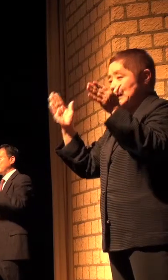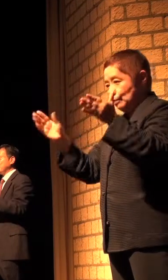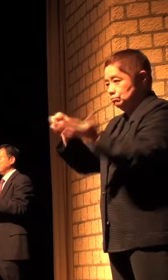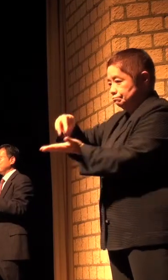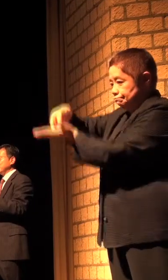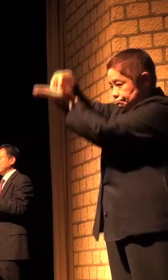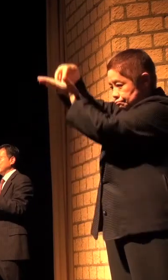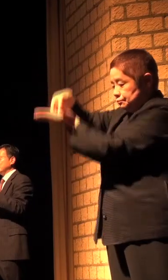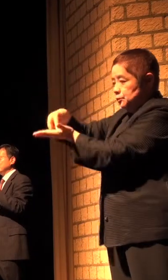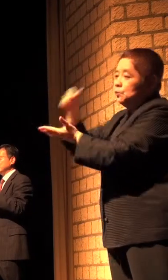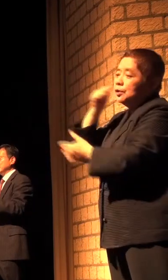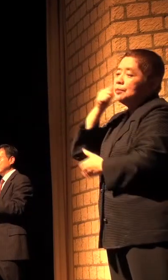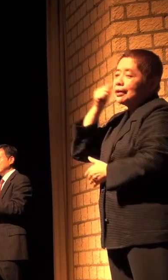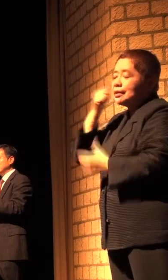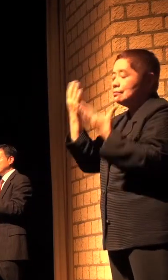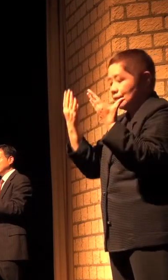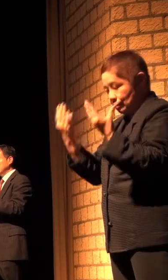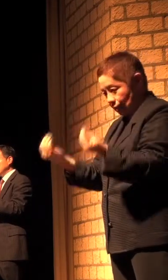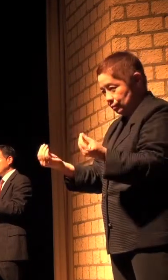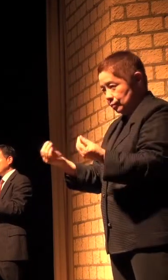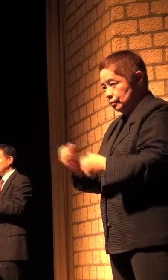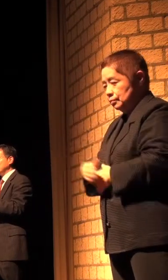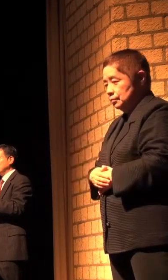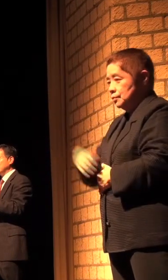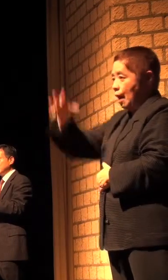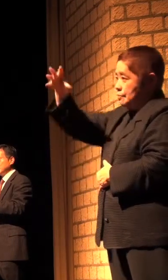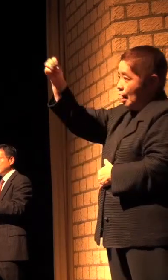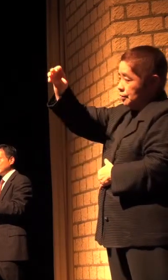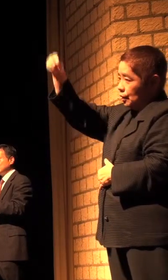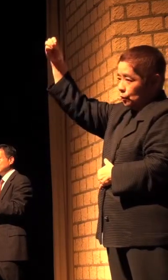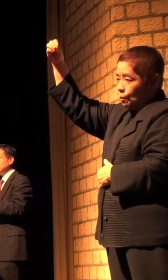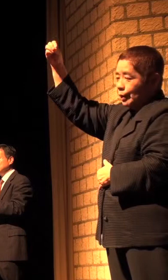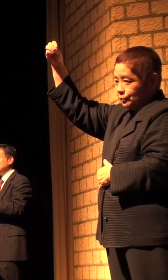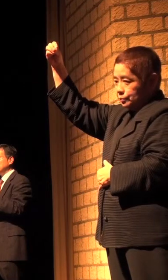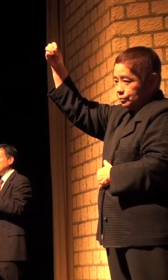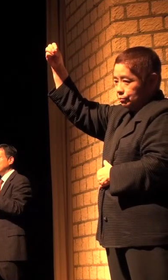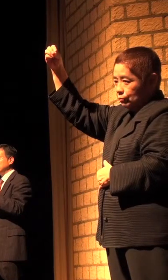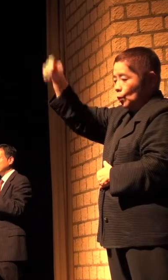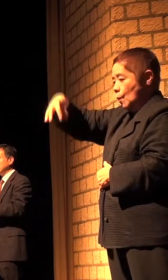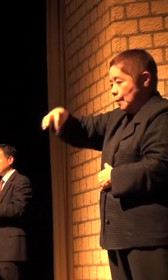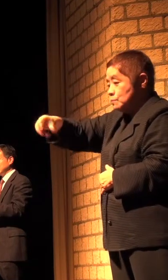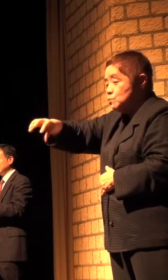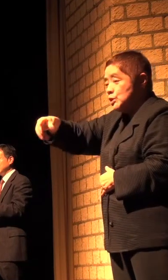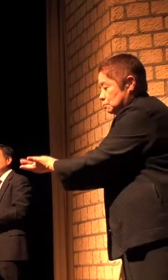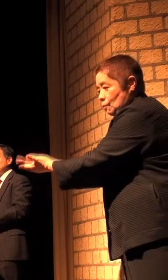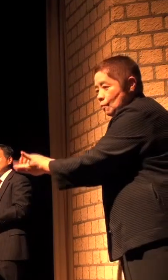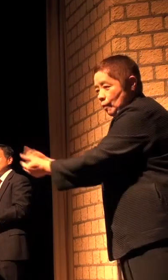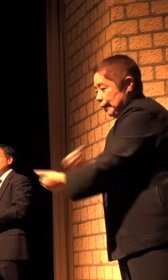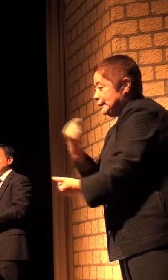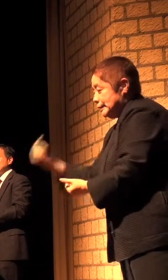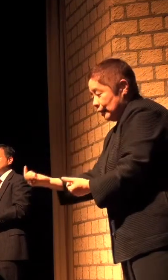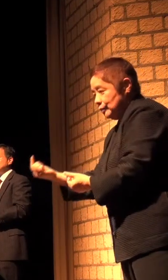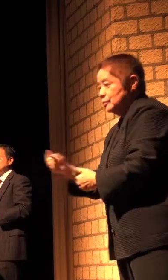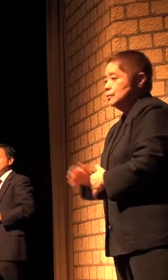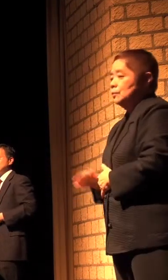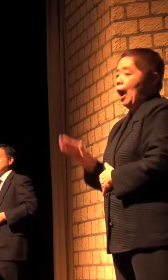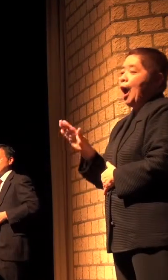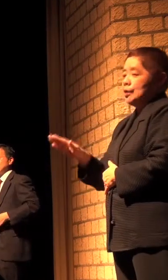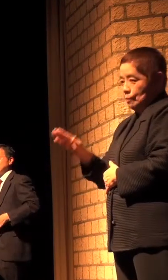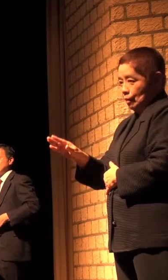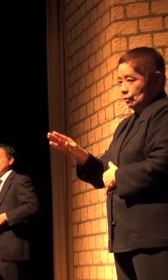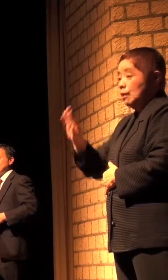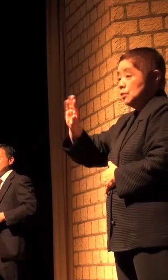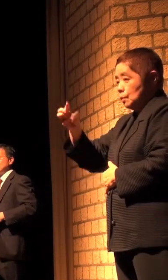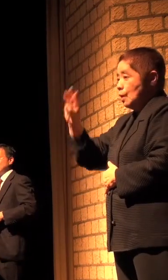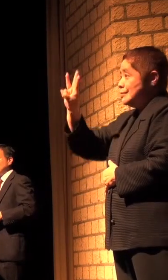から、で電気が止まるとエレベーターも止まるし水が出なくなる。30階とかですから